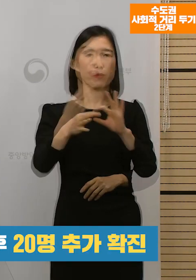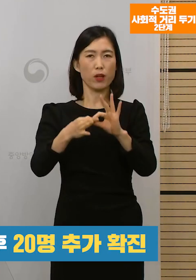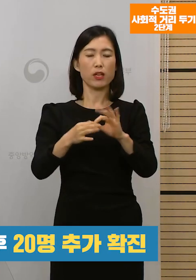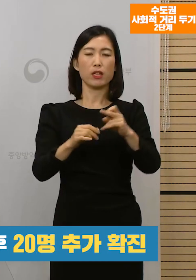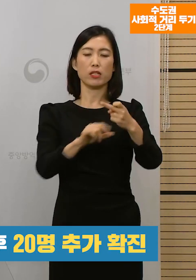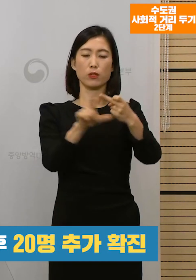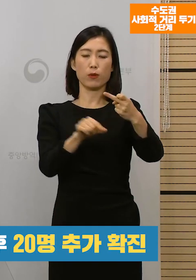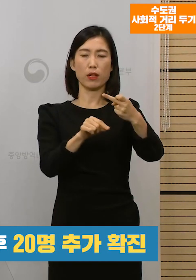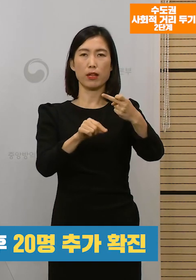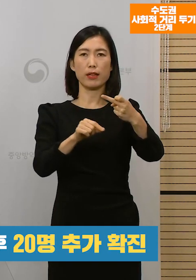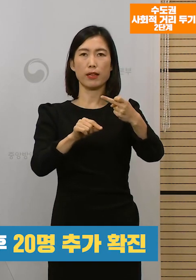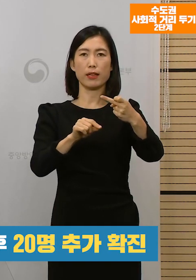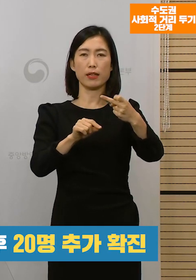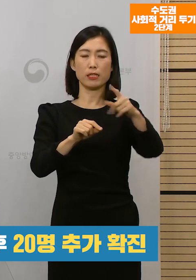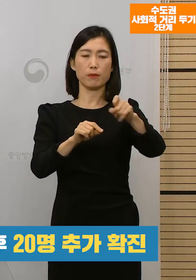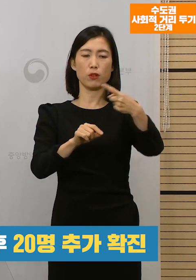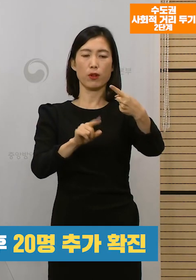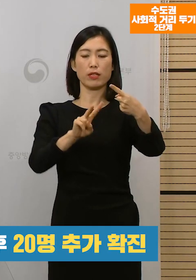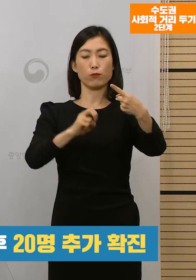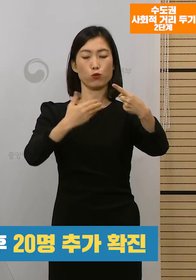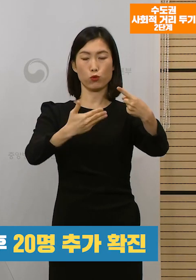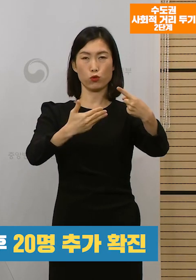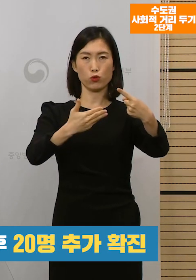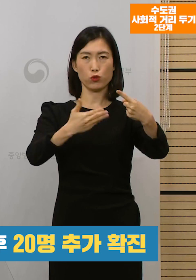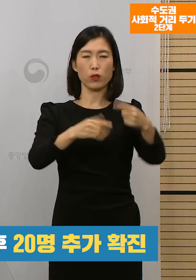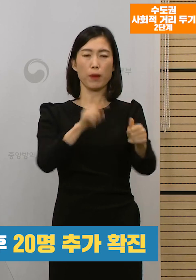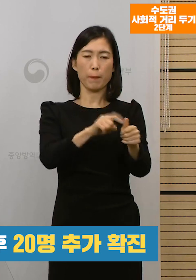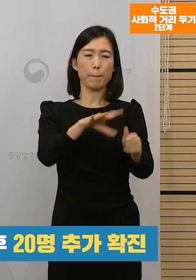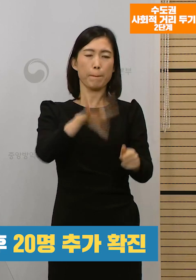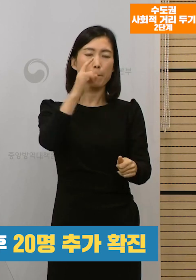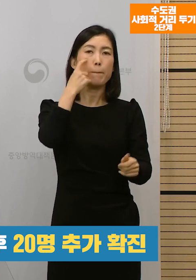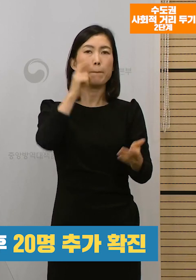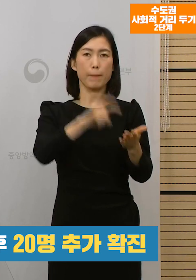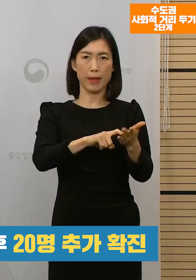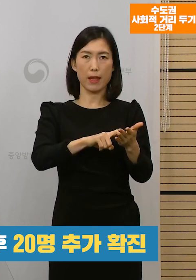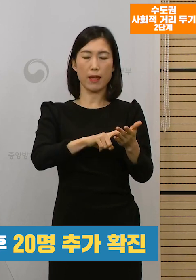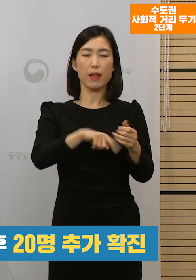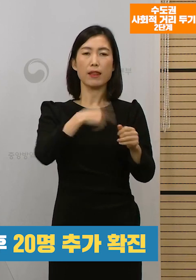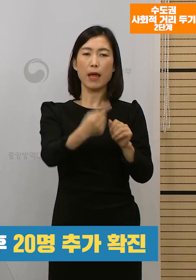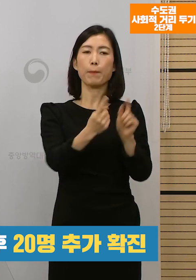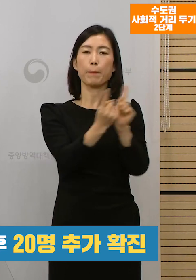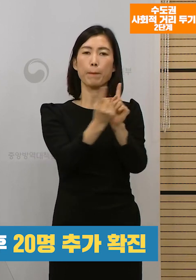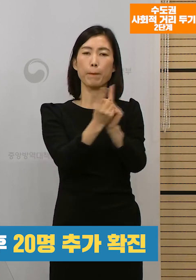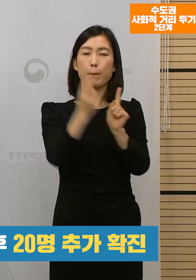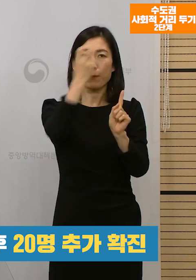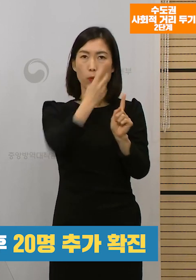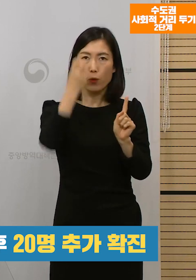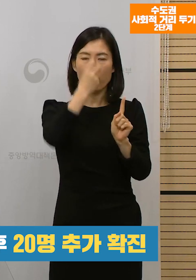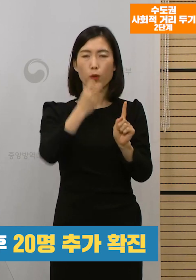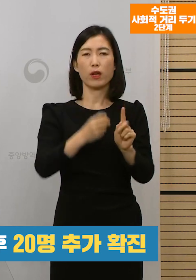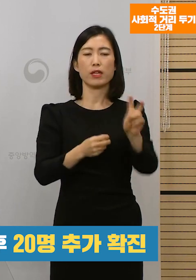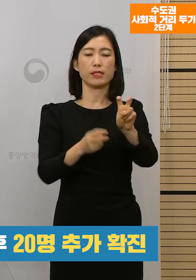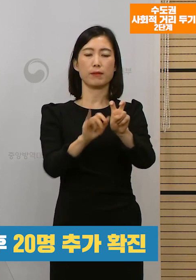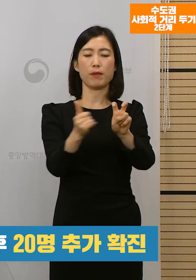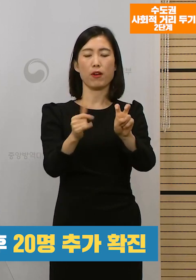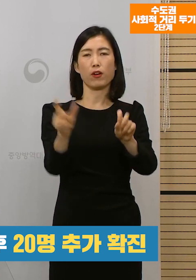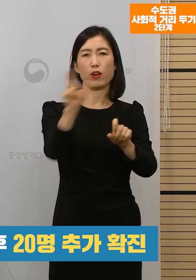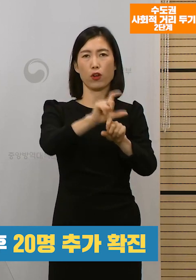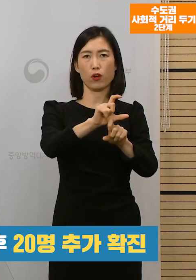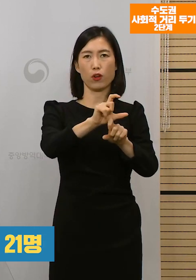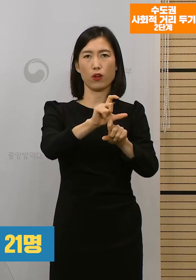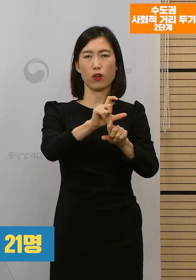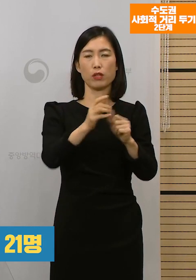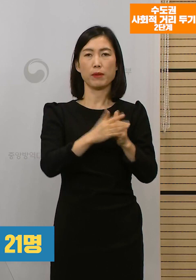관련하여 11월 29일에 첫 확진자가 발생 후에 접촉자 조사 중에 20명이 추가